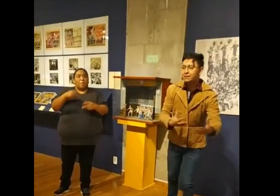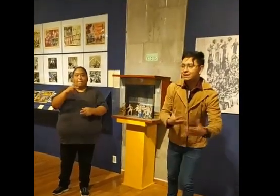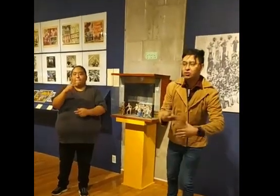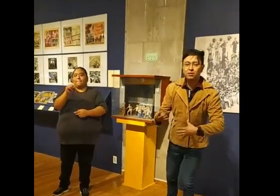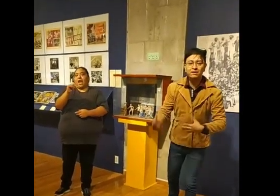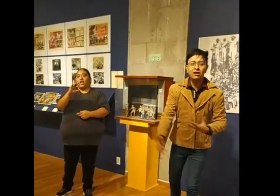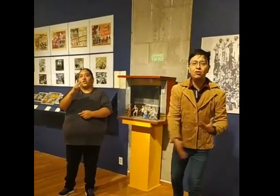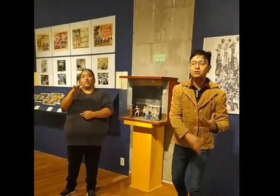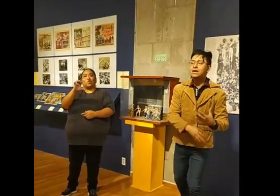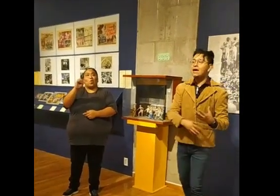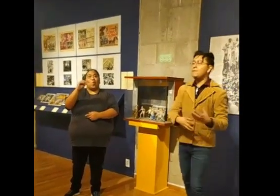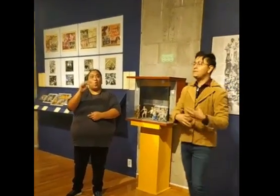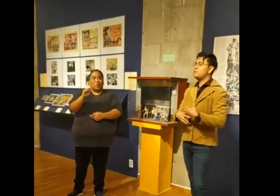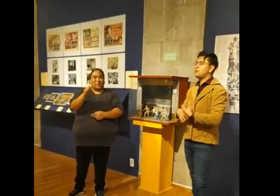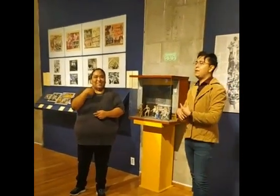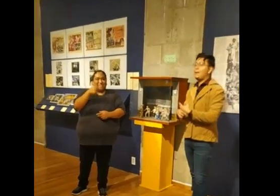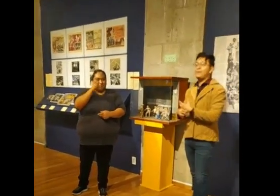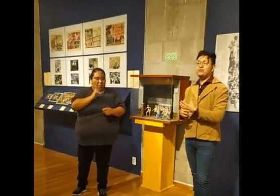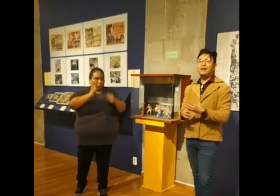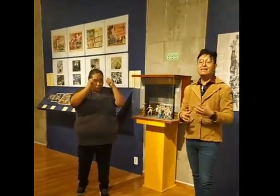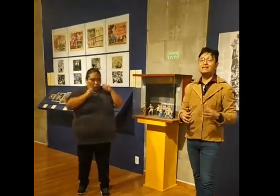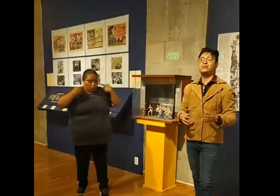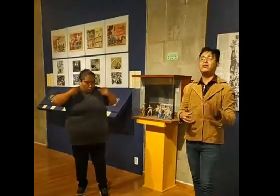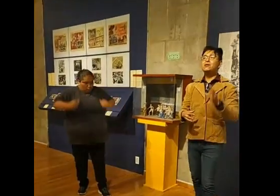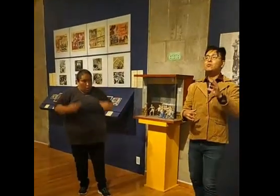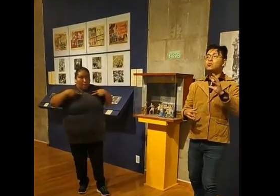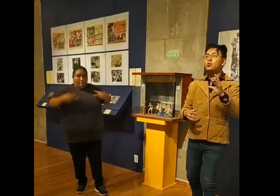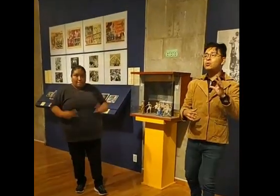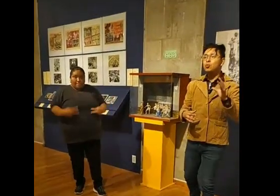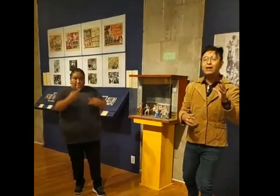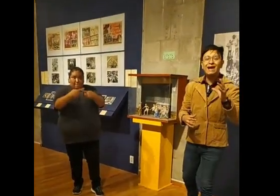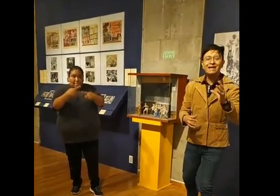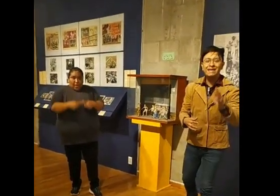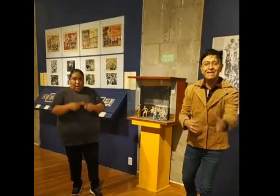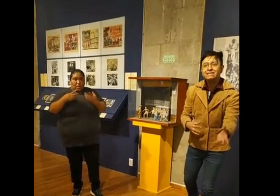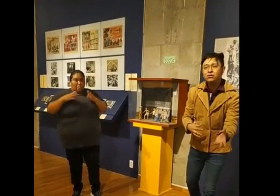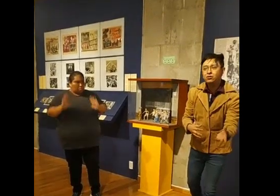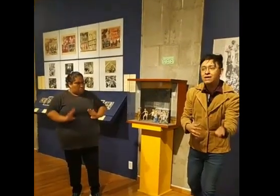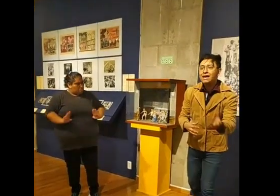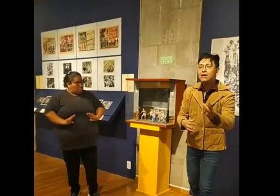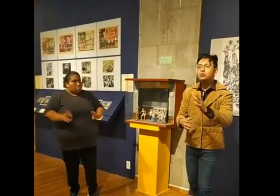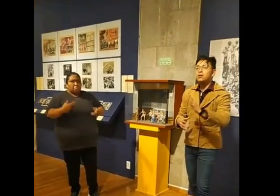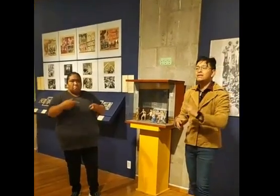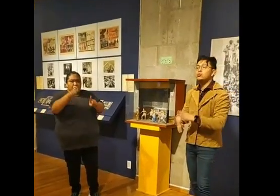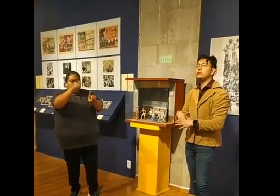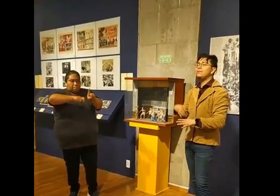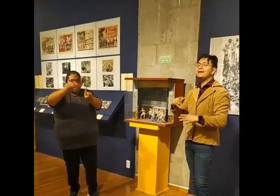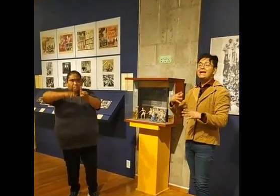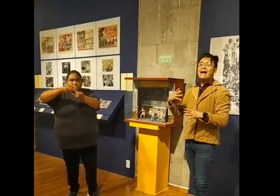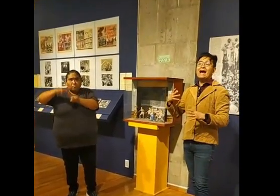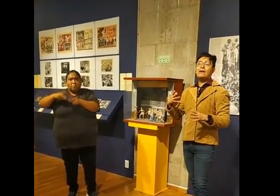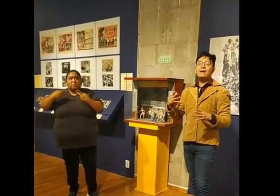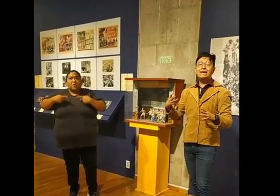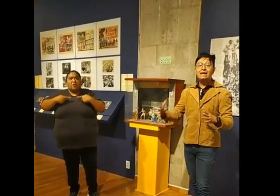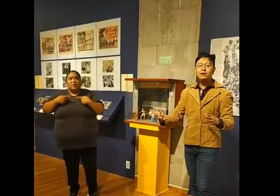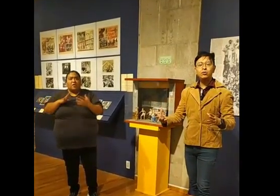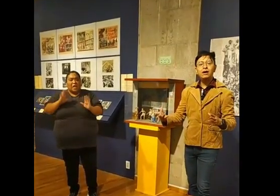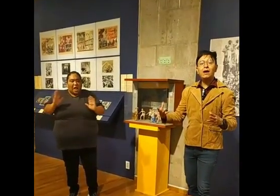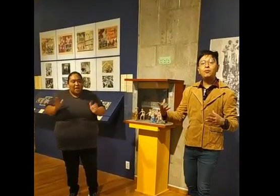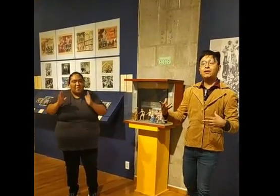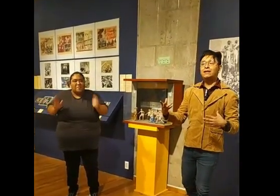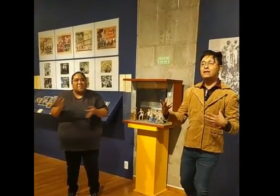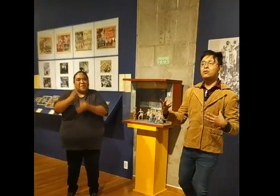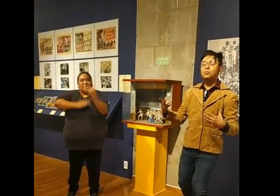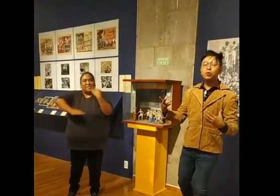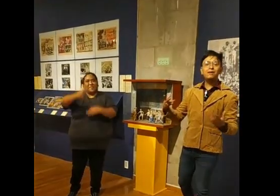pachucos extrovertidos, empezamos a ver a personajes que son muy característicos, en los cuales motivan al mexicano